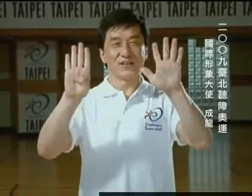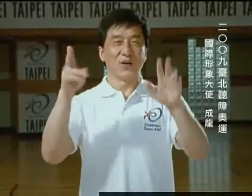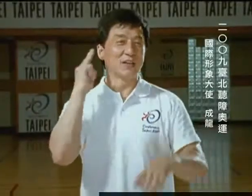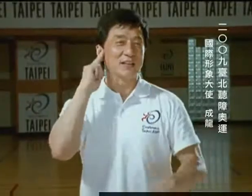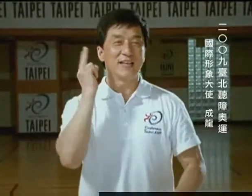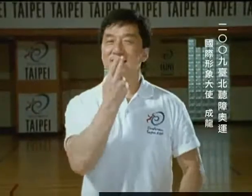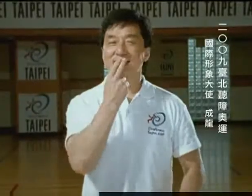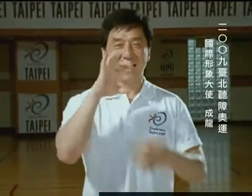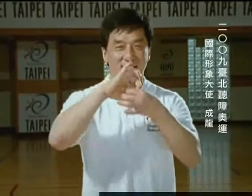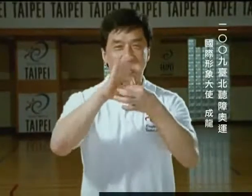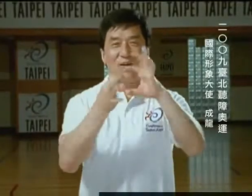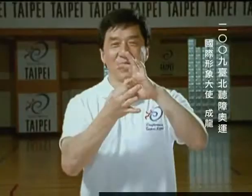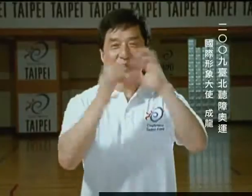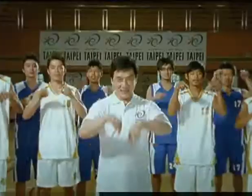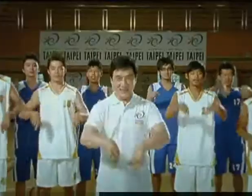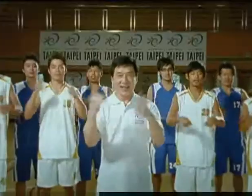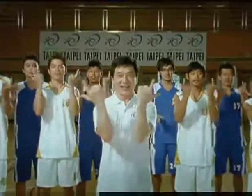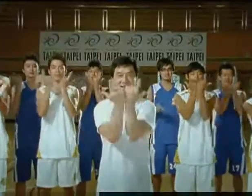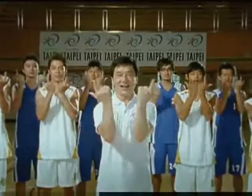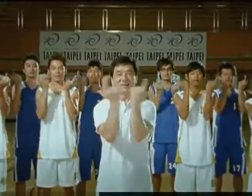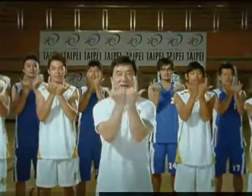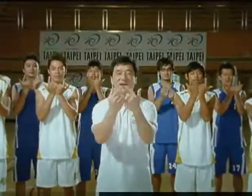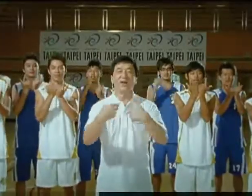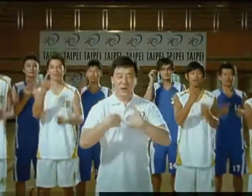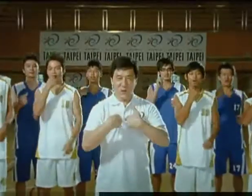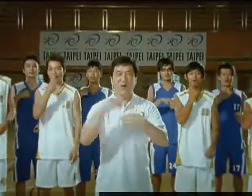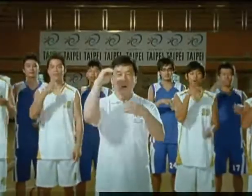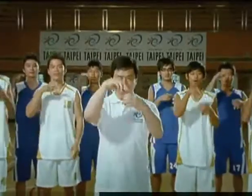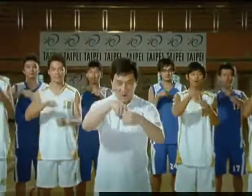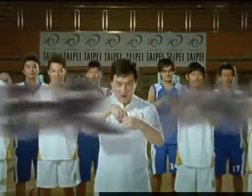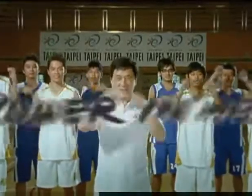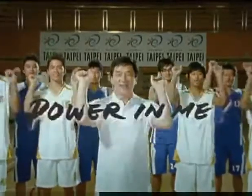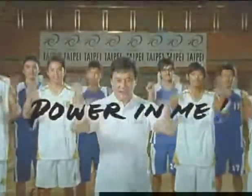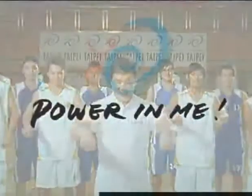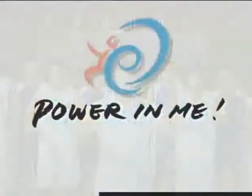2009听障奥运在台北，我会参加。